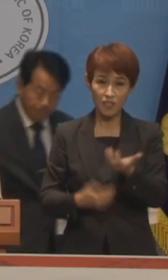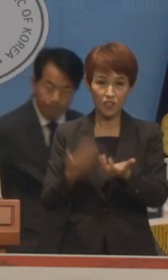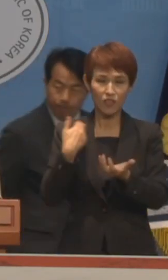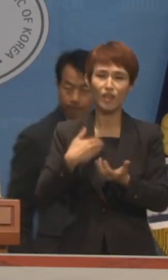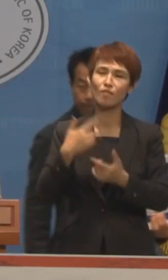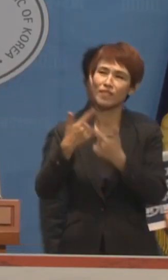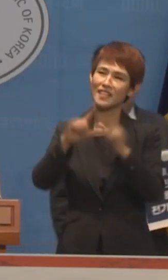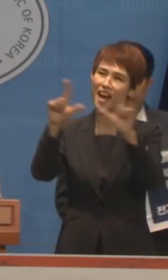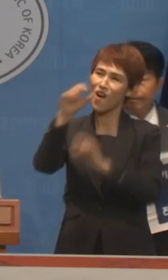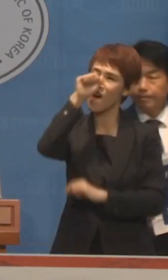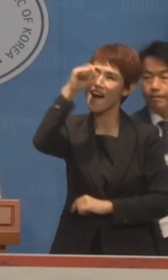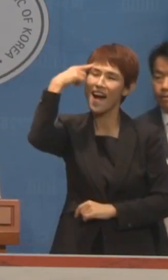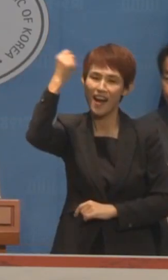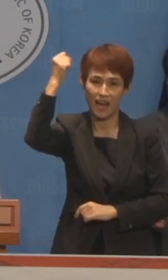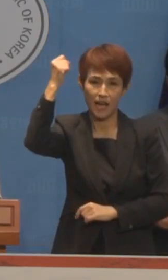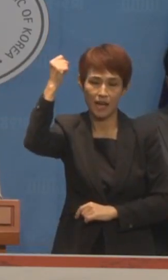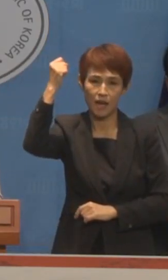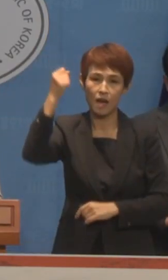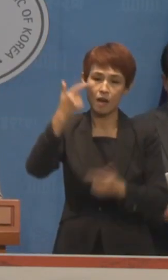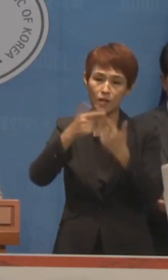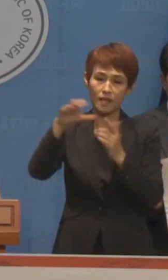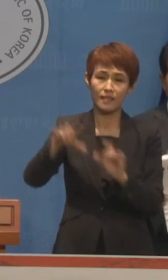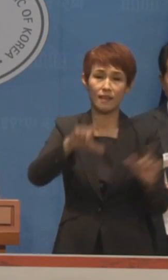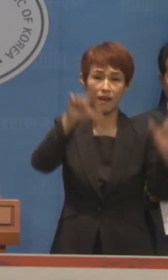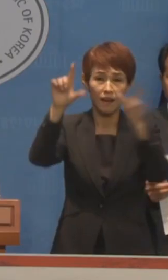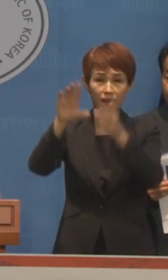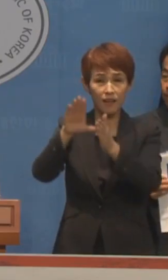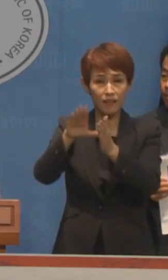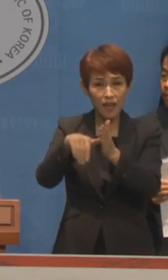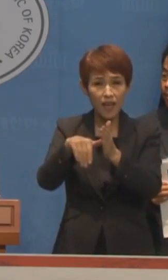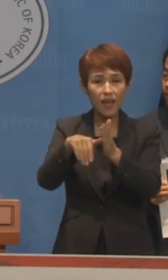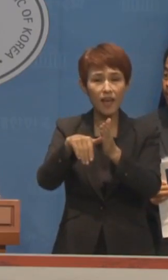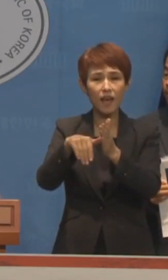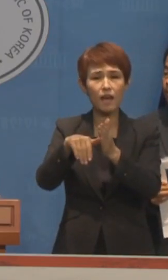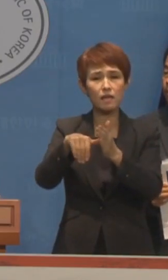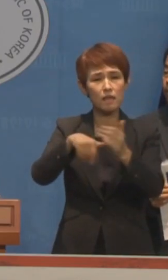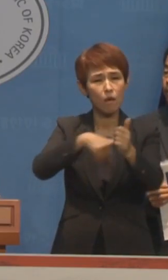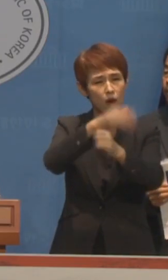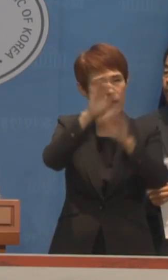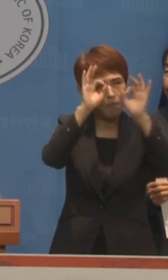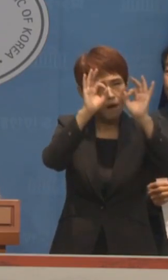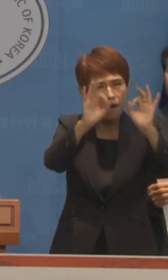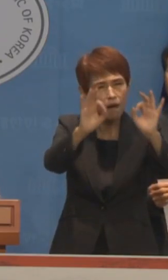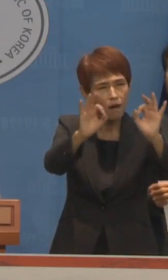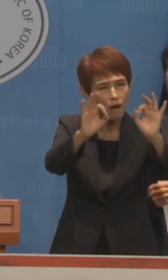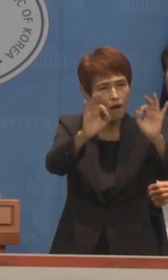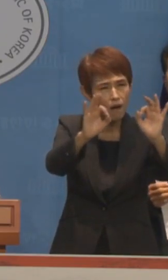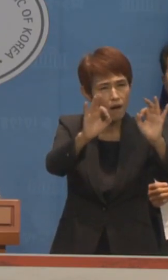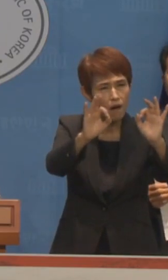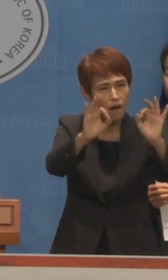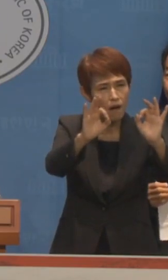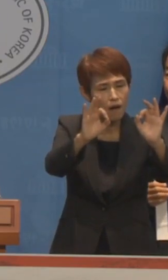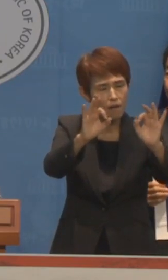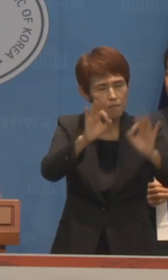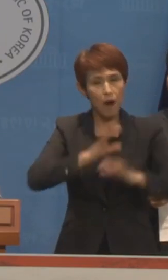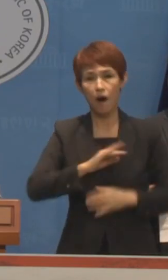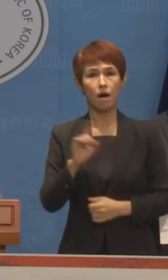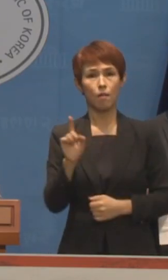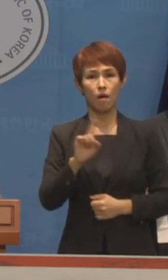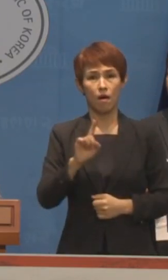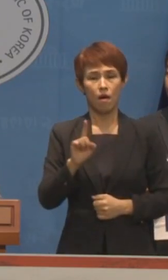그랬습니다. 부산에 살면서 여러 가지 광경들을 마주했지만 그중 제가 가장 놀랐던